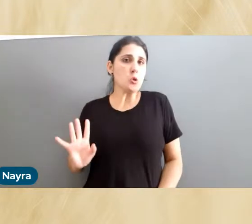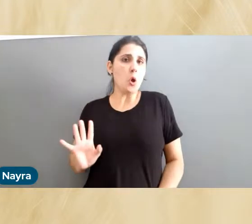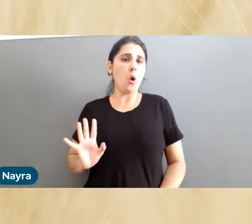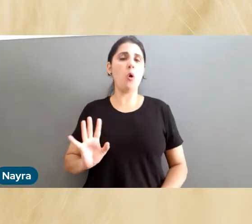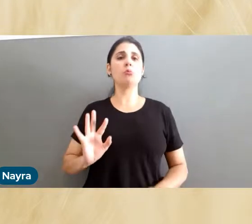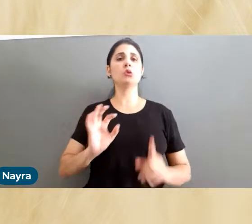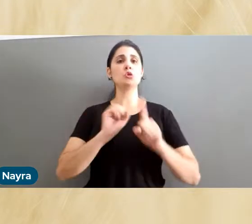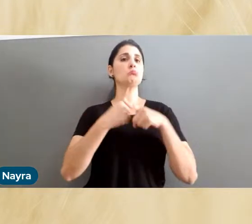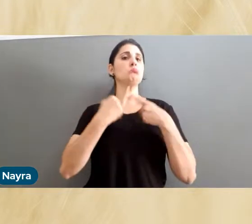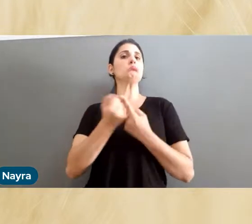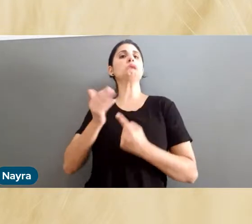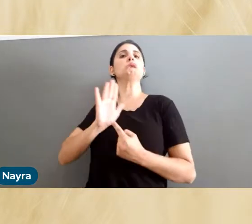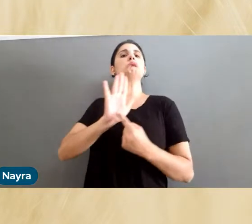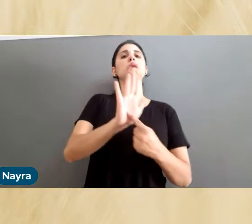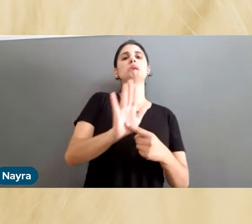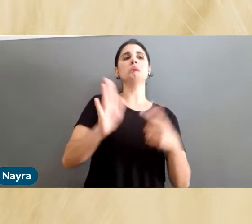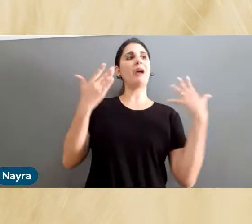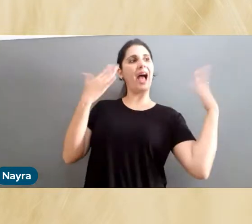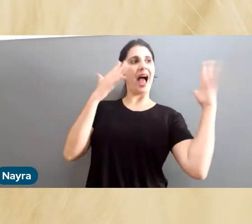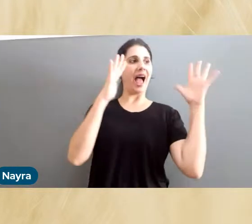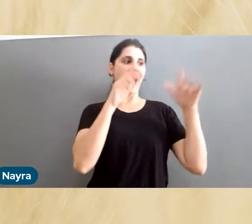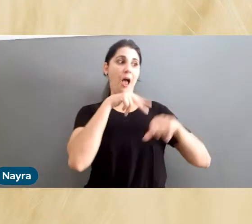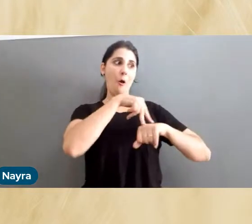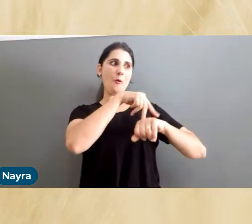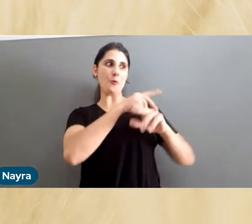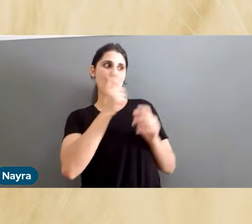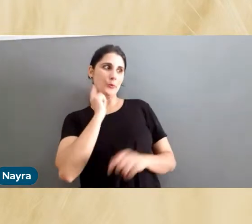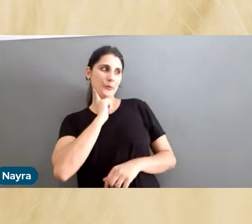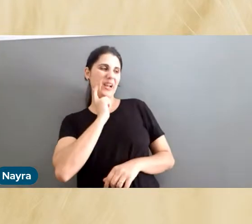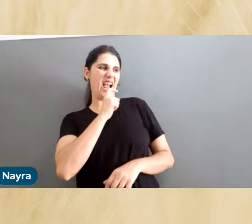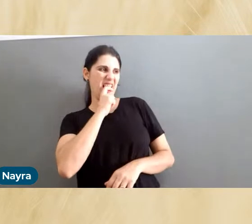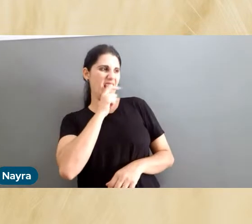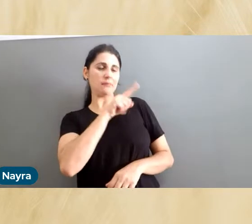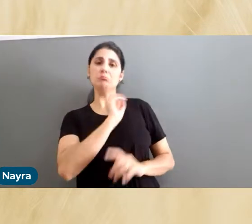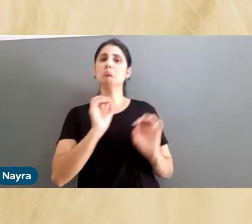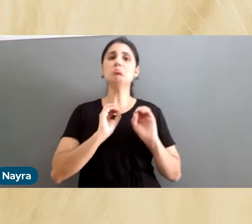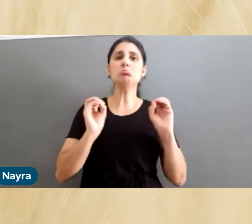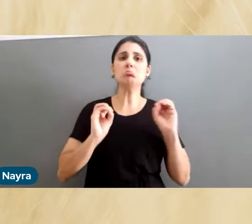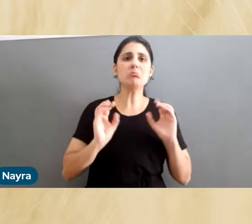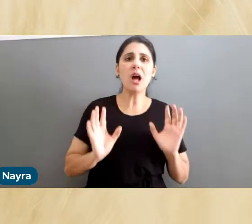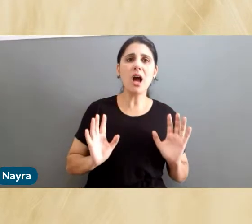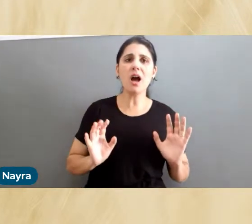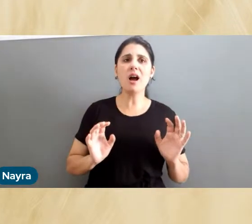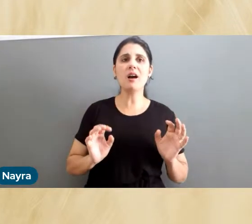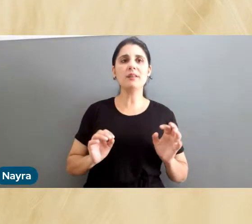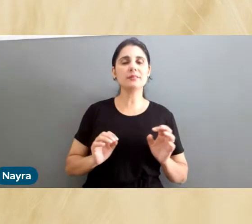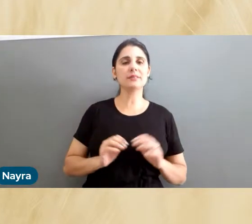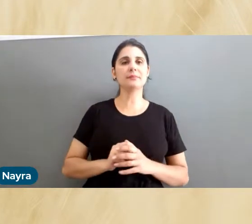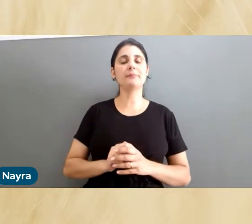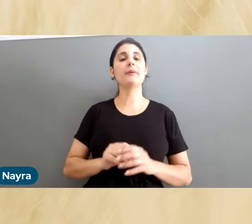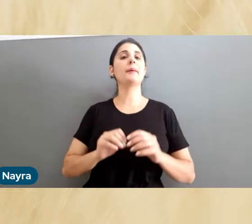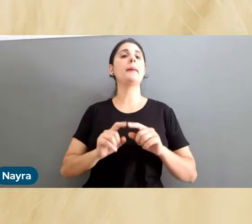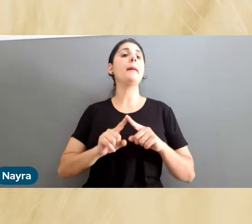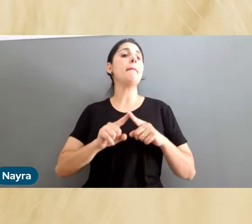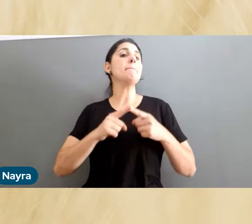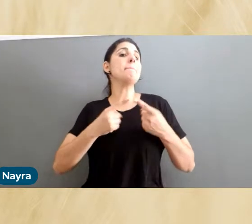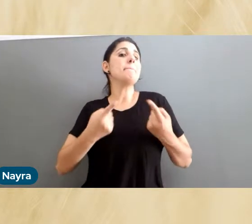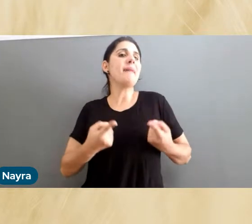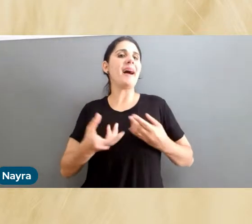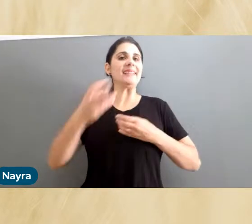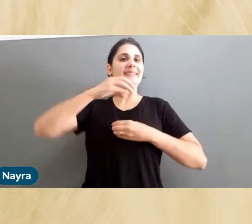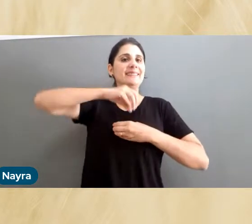público, talvez as pessoas não julgassem aquela senhora com a estatura espiritual que ela possuía. E quando